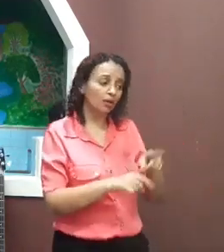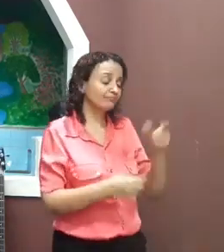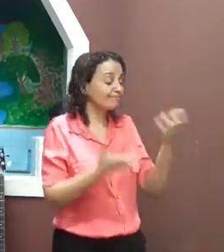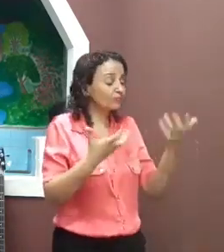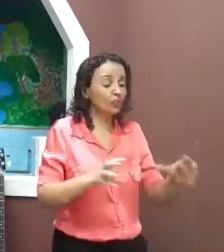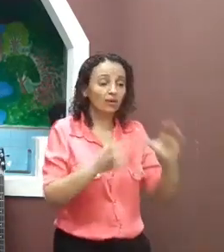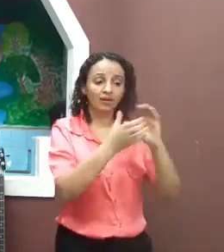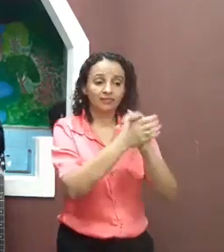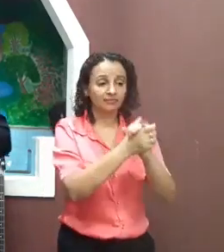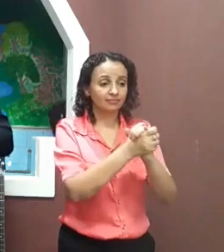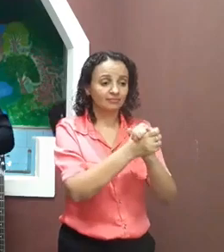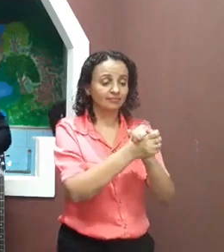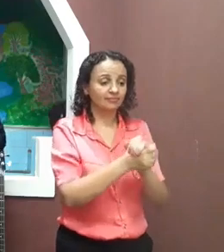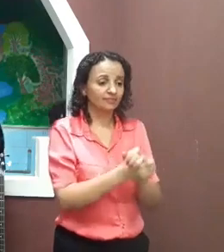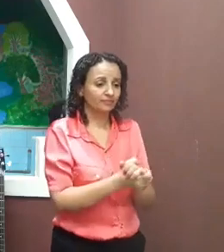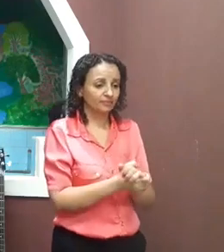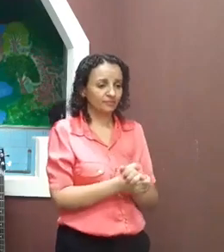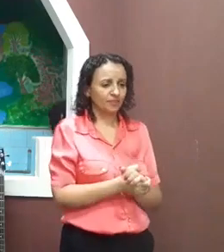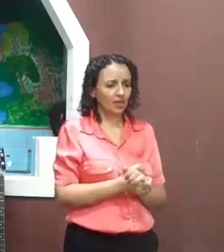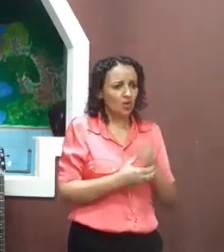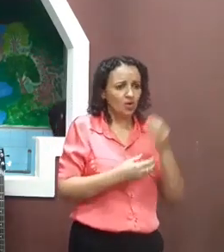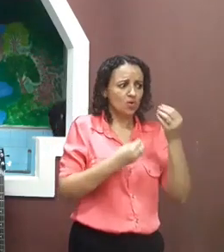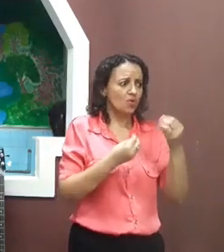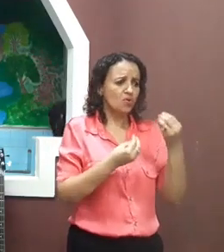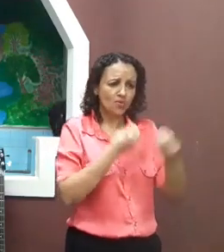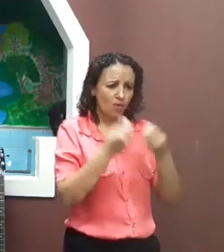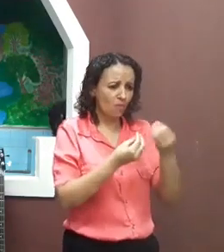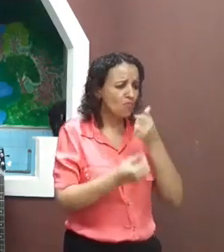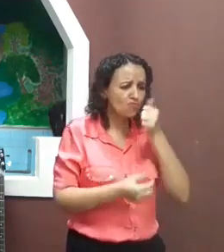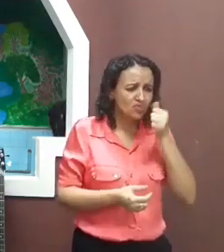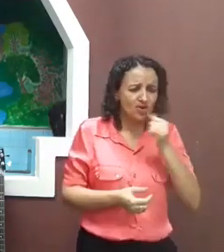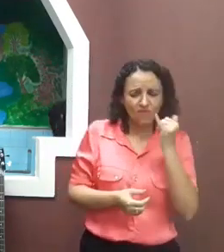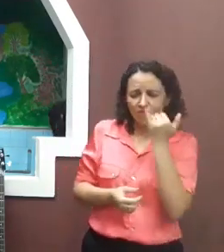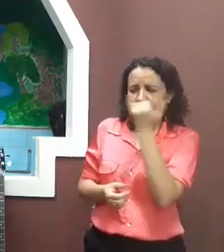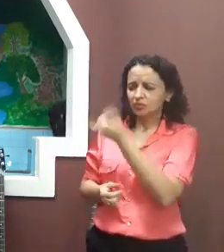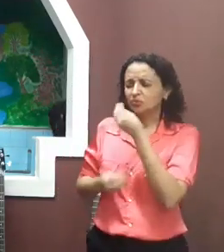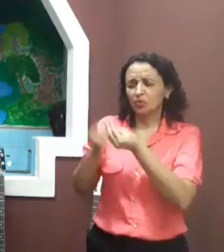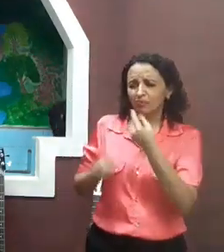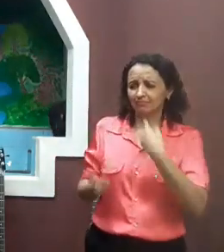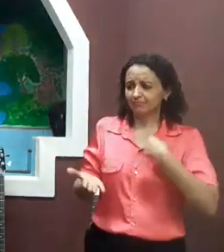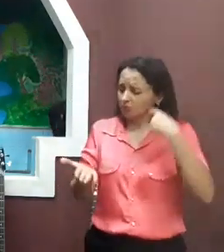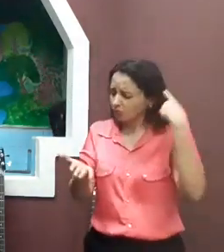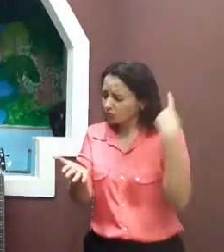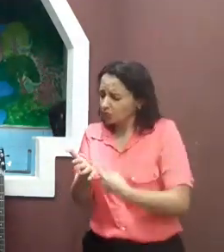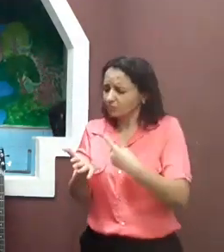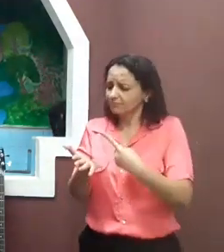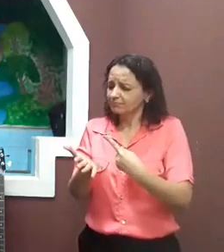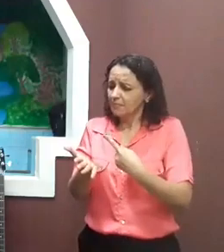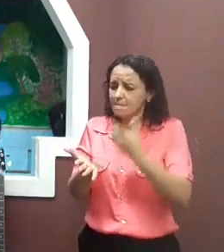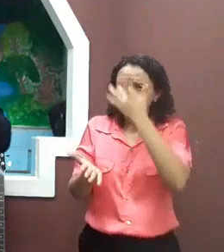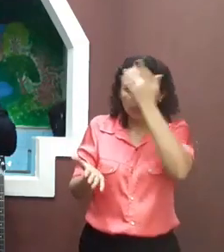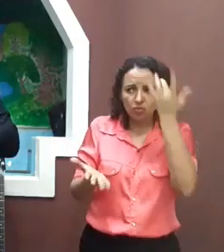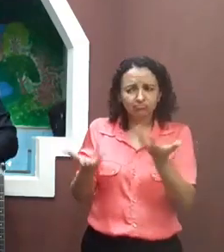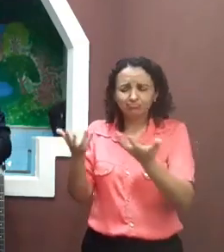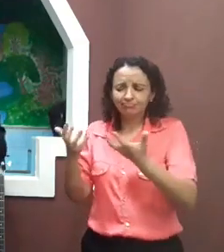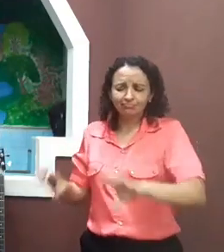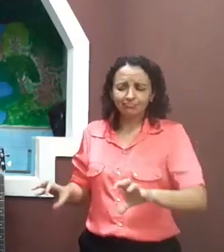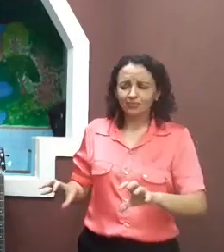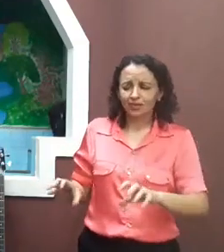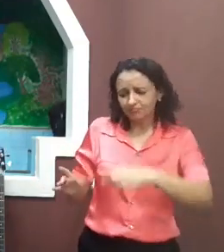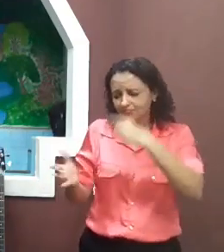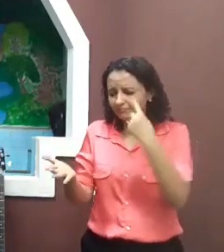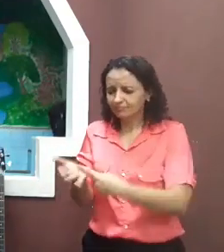Falou: não, Aguinaldo, como que eu vou ter um compromisso com uma pessoa se a pessoa não tem esse compromisso